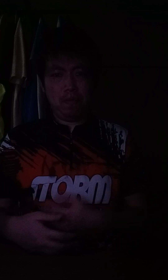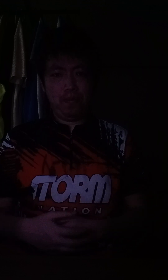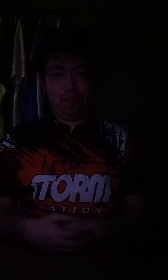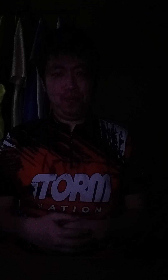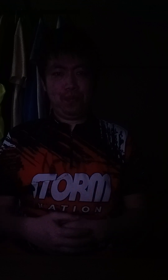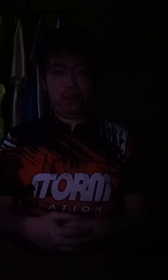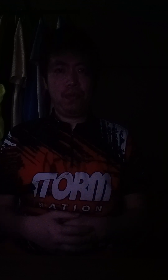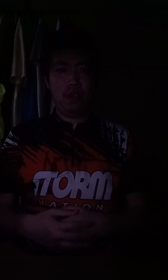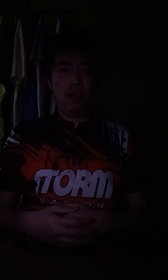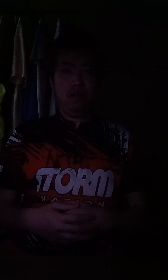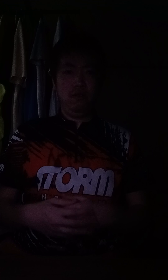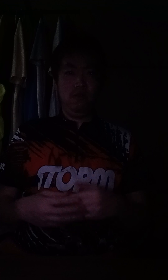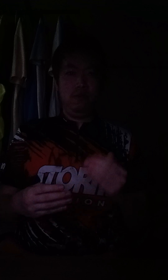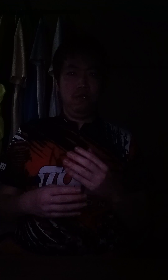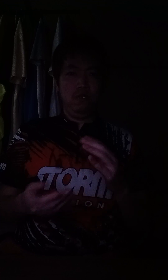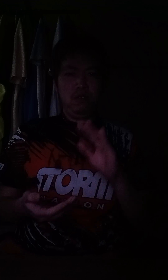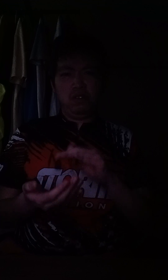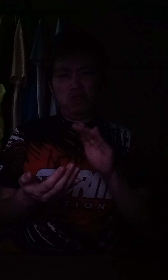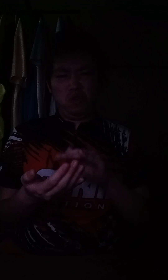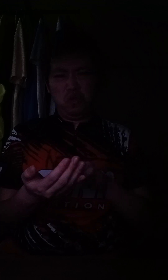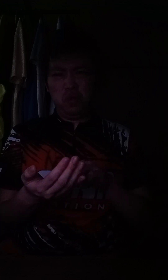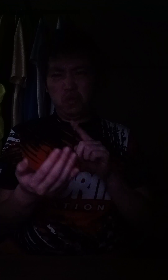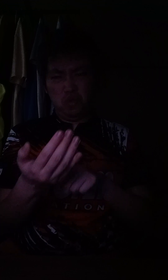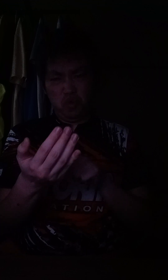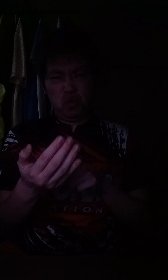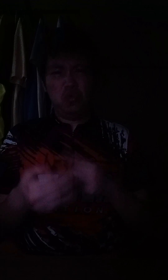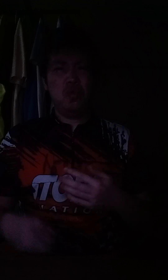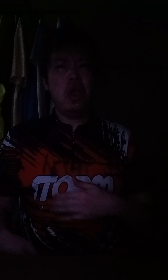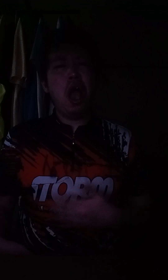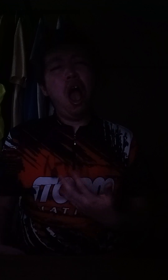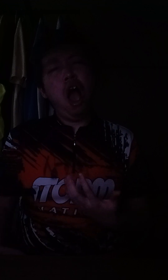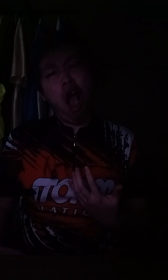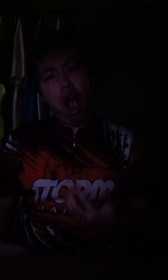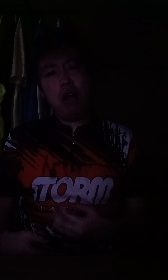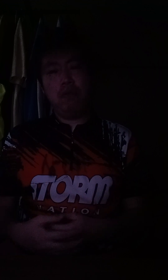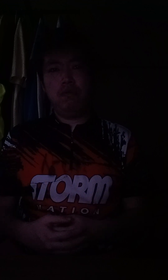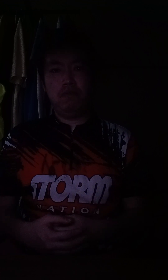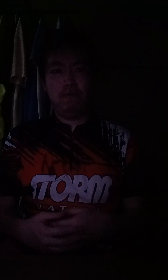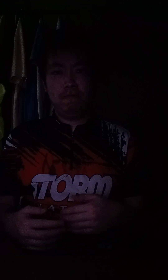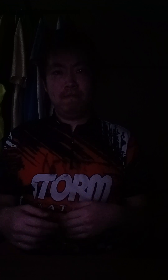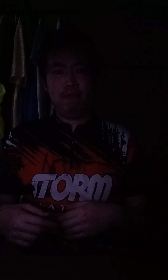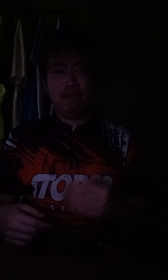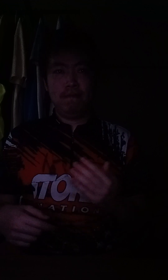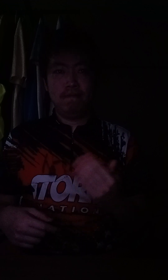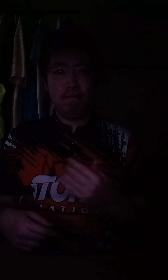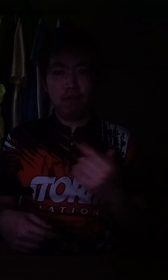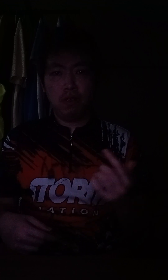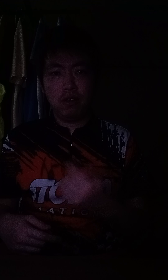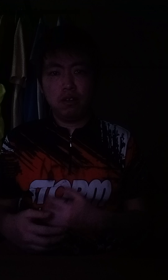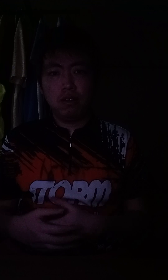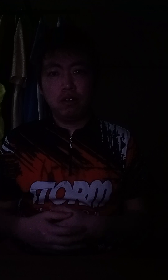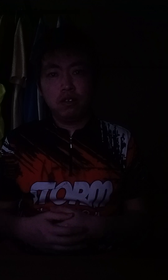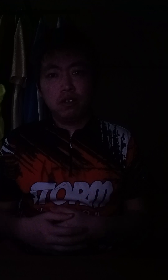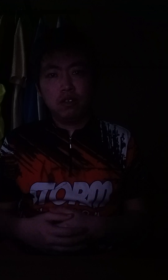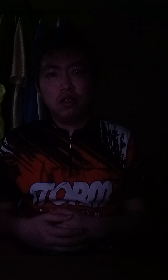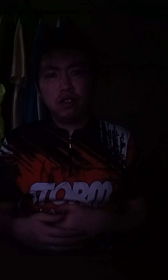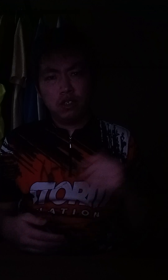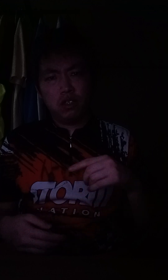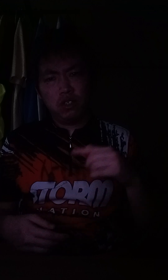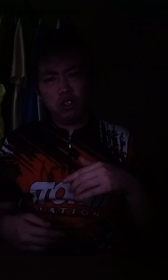또? 누르면 아파. 누르면 아파? 눌렀다 뗄 때 아파? 누르면 아파? 누르고 있을 때. 누르고 있을